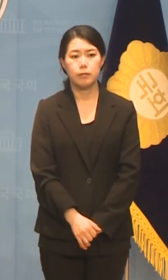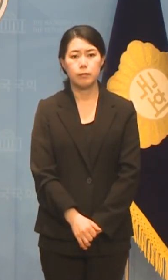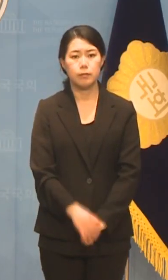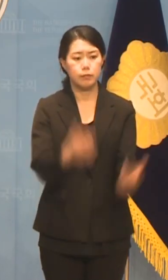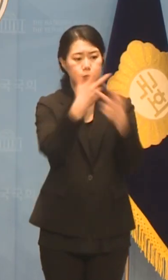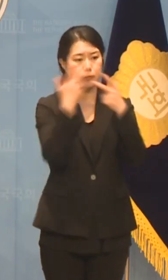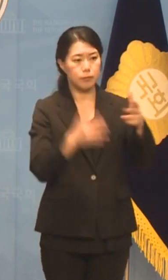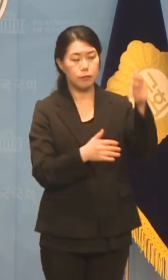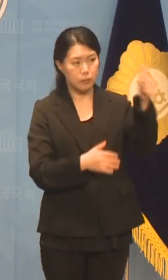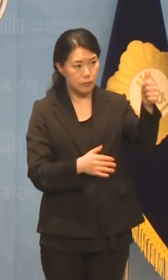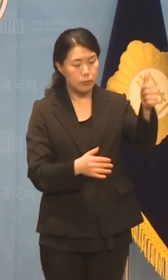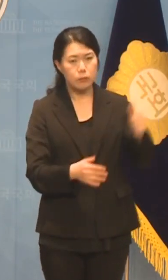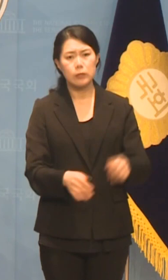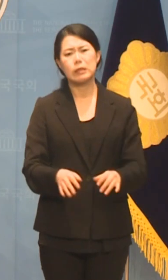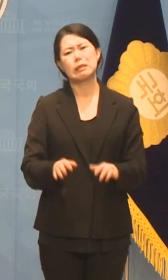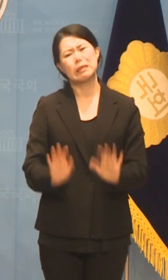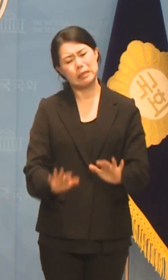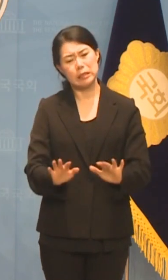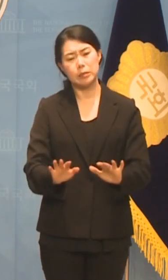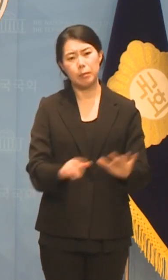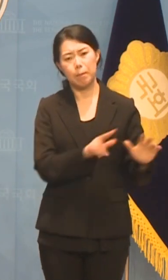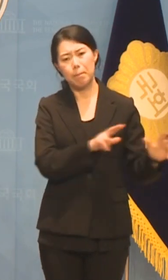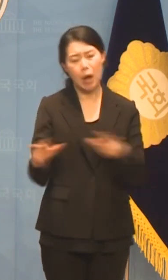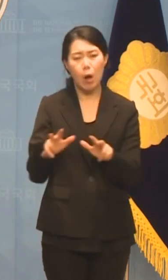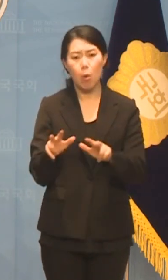이재명 후보께 지금 당장 일선